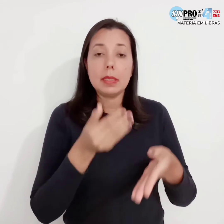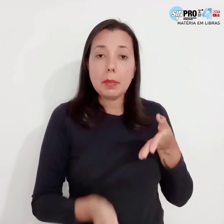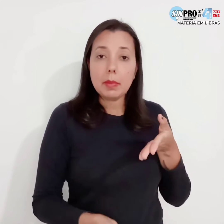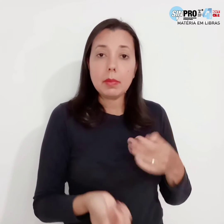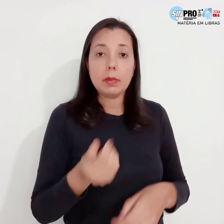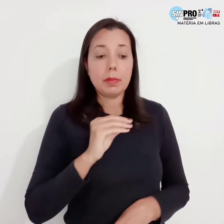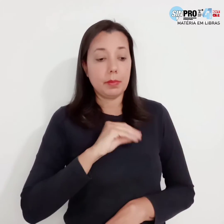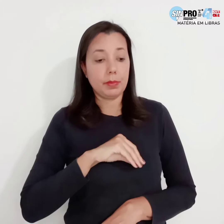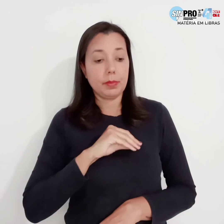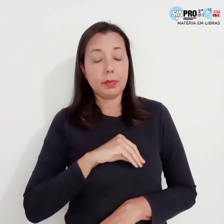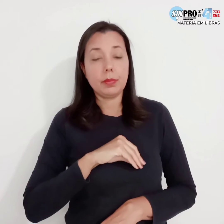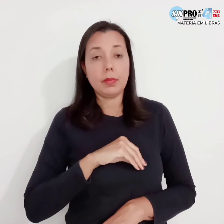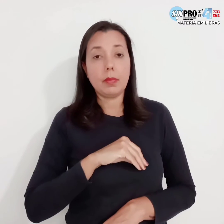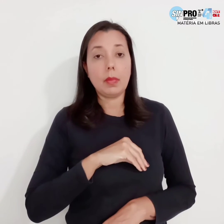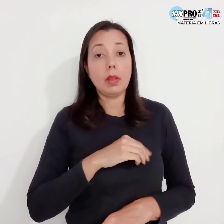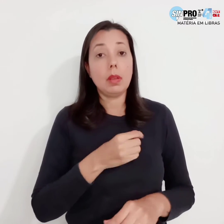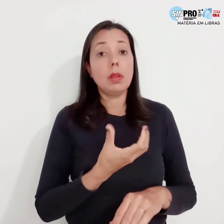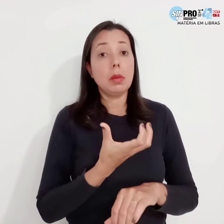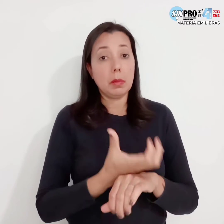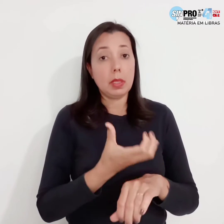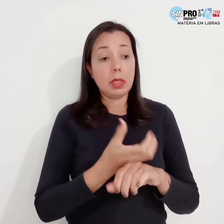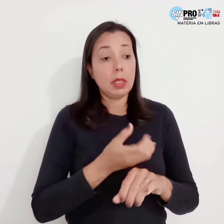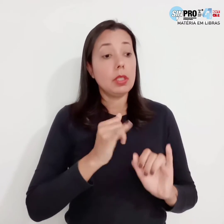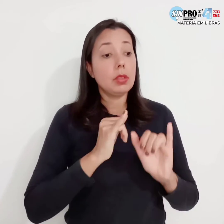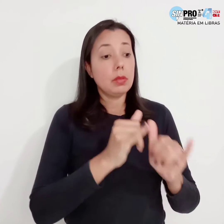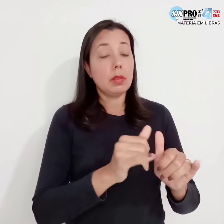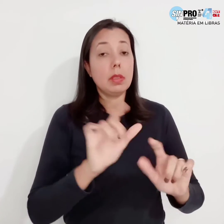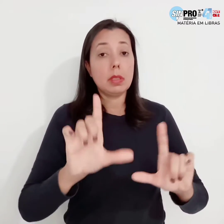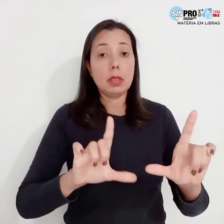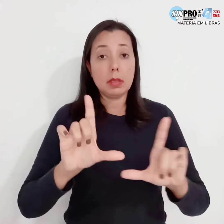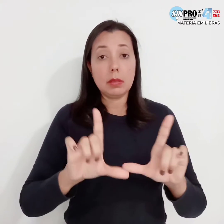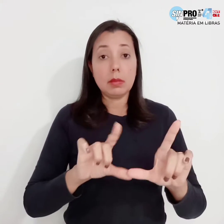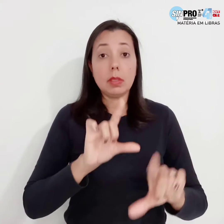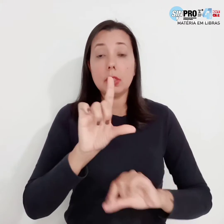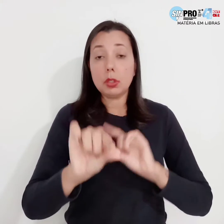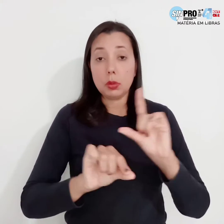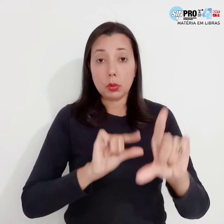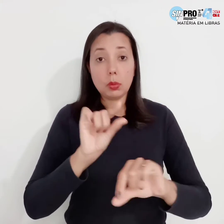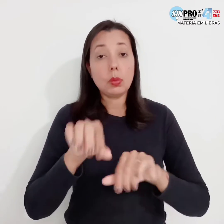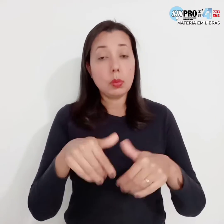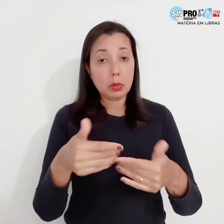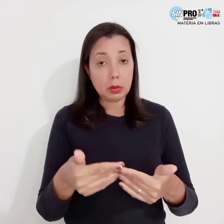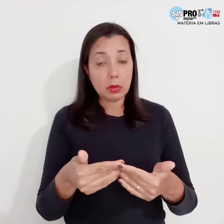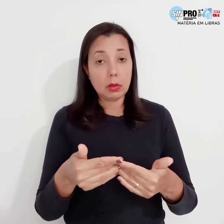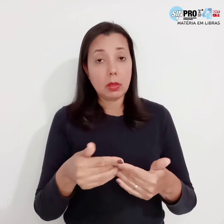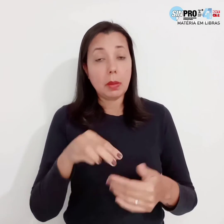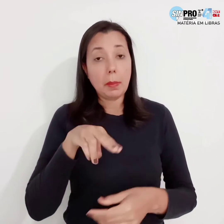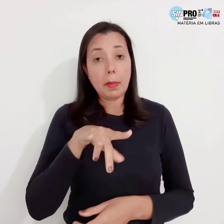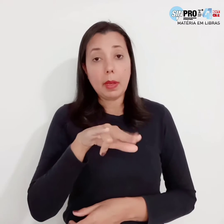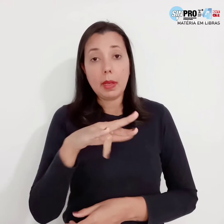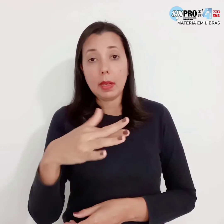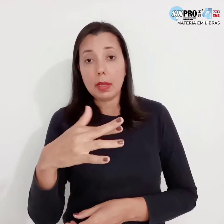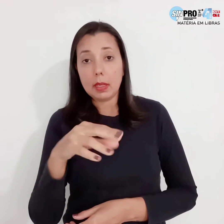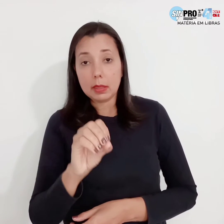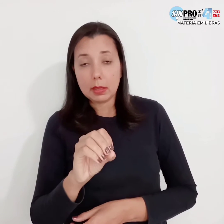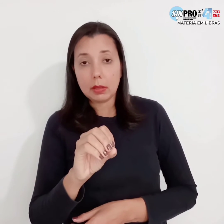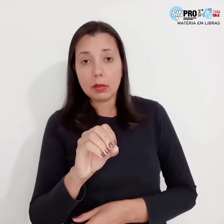renda. Numa matéria divulgada na mídia alternativa, Marcelo Neri, diretor